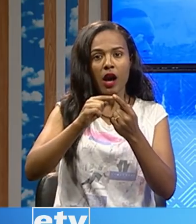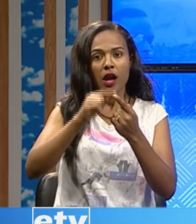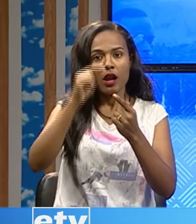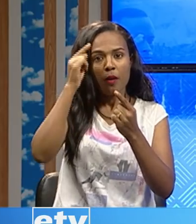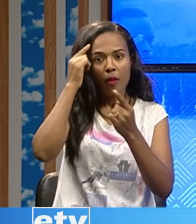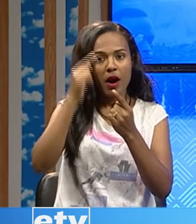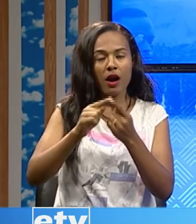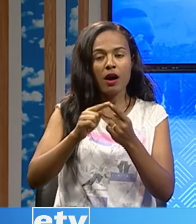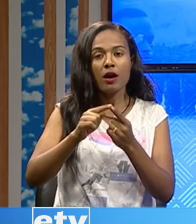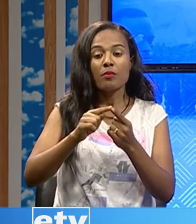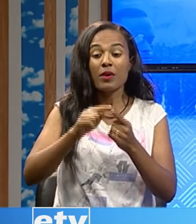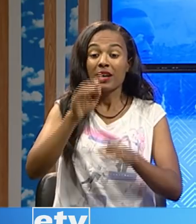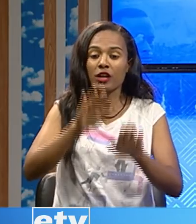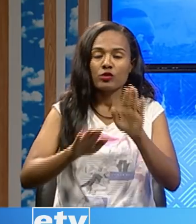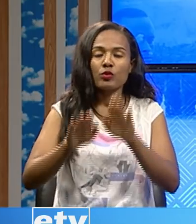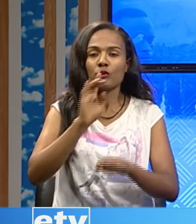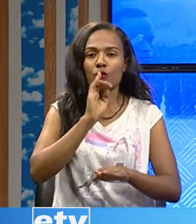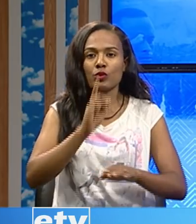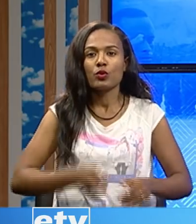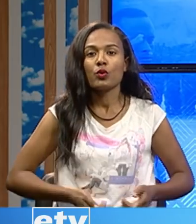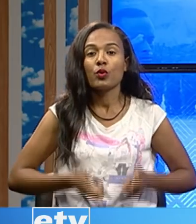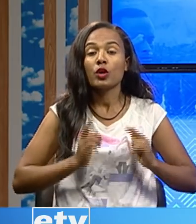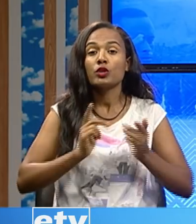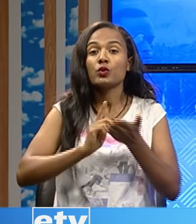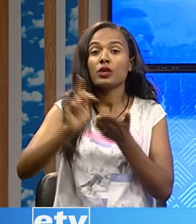ይከፈሉ በግራቸው የተጓዙ ነው።